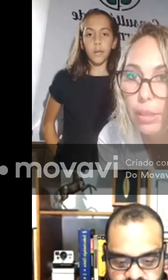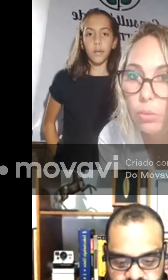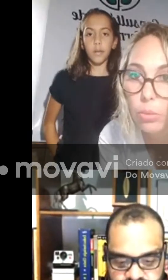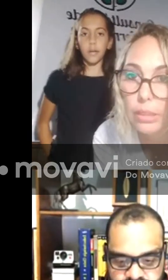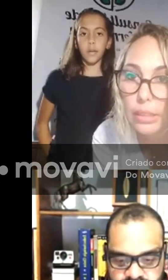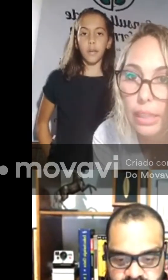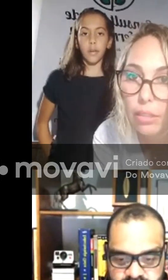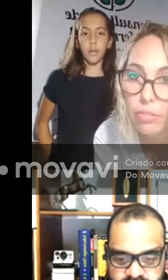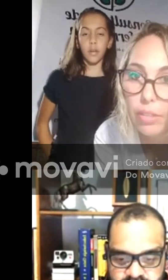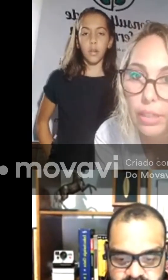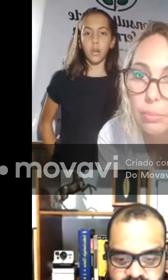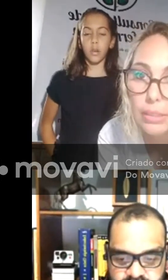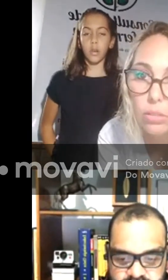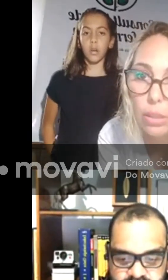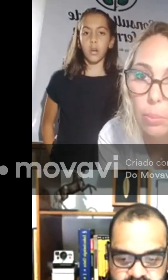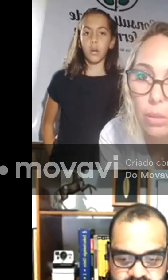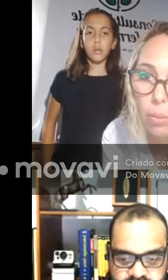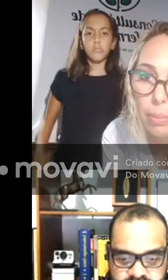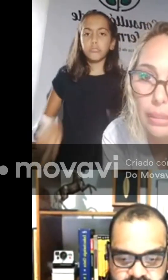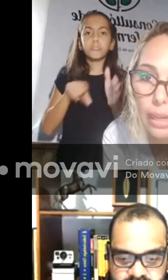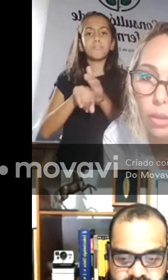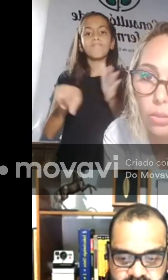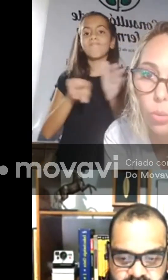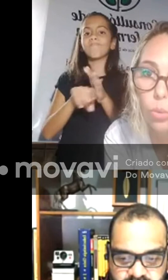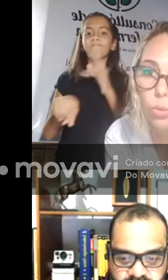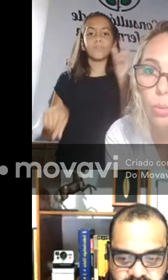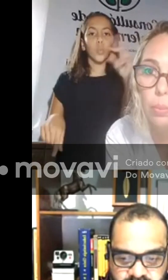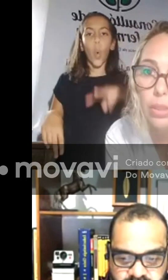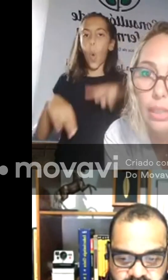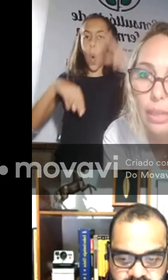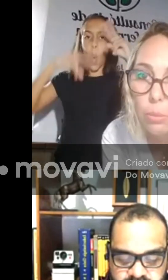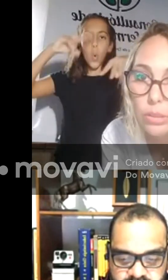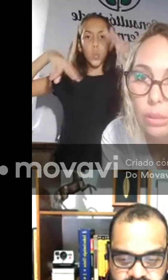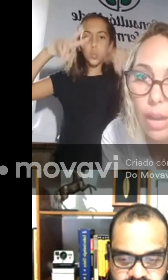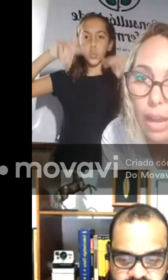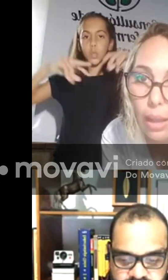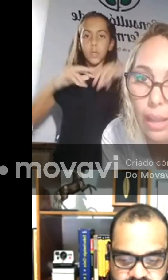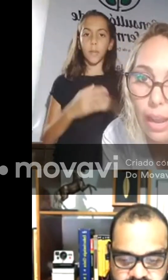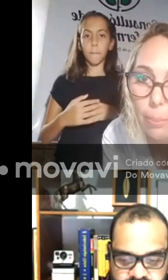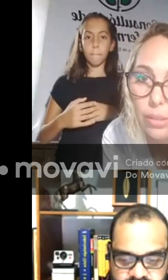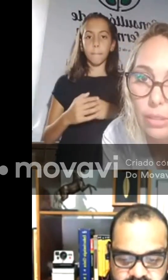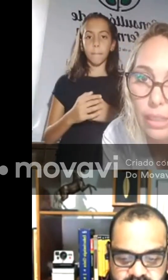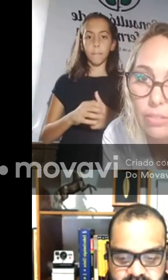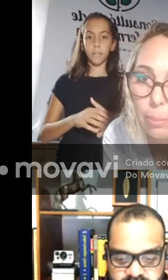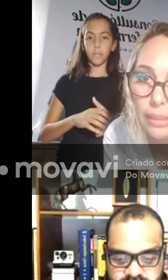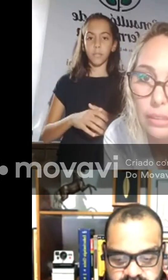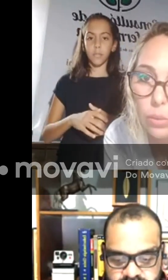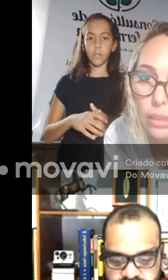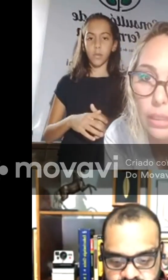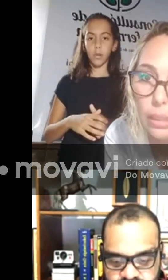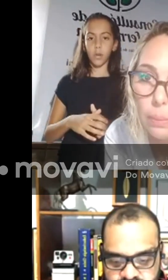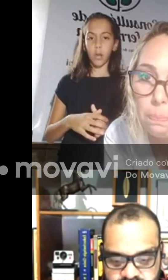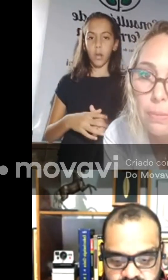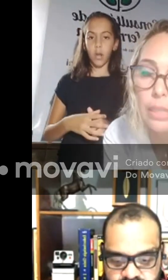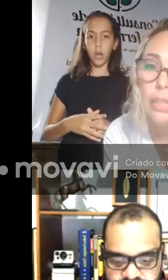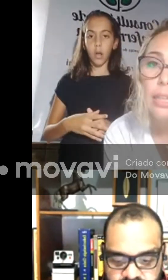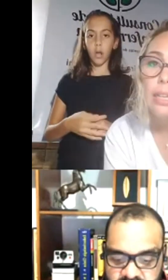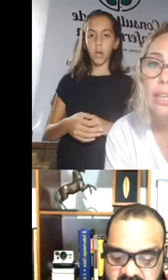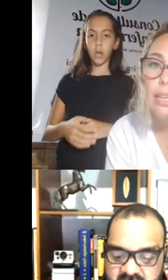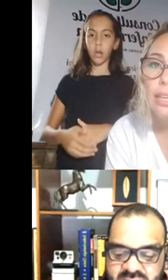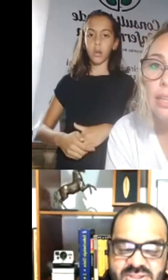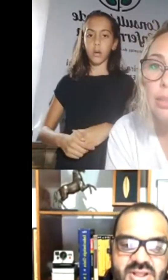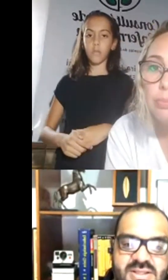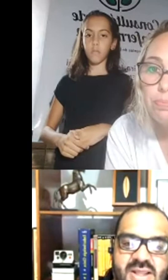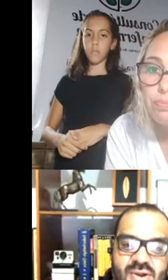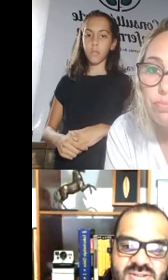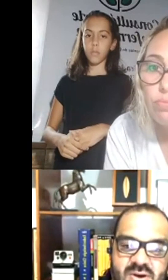a pergunta que ela fez, mas não deu para acompanhar tudo, porque é rápido, né, que vai passando aqui.